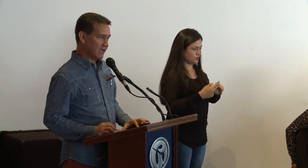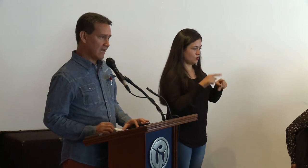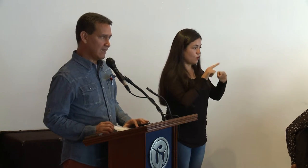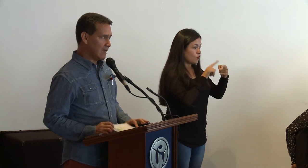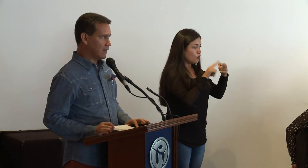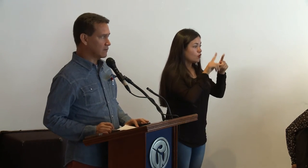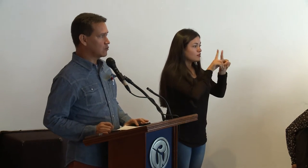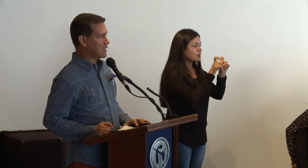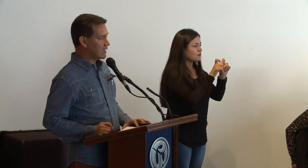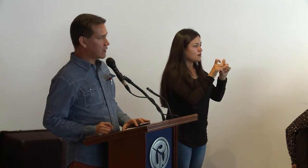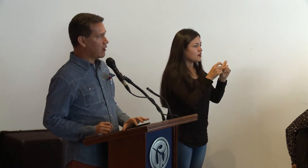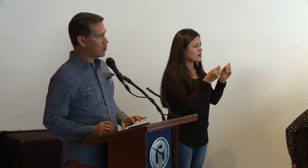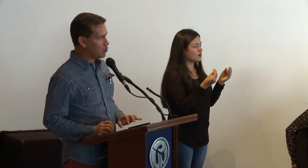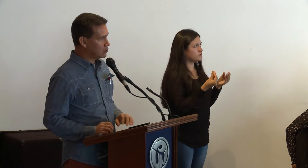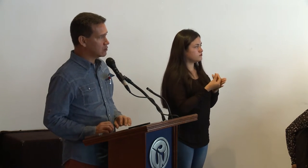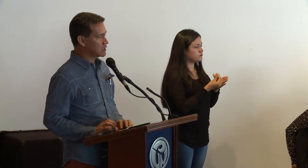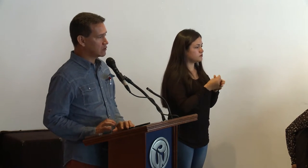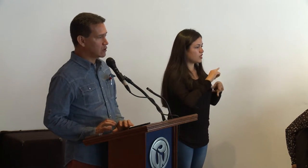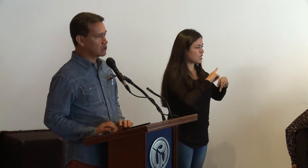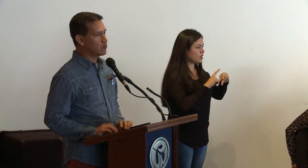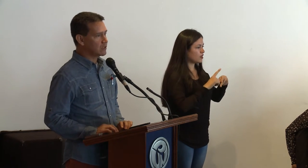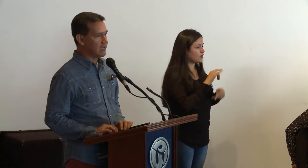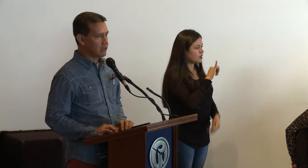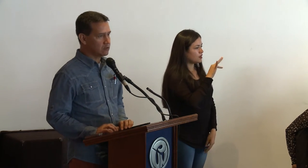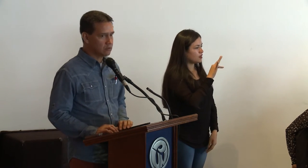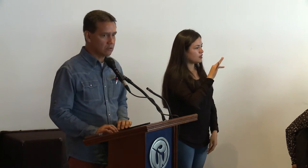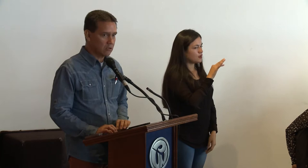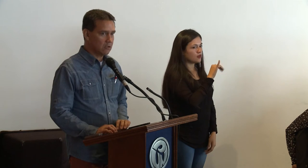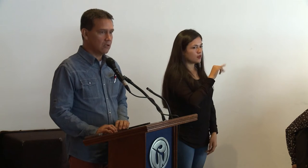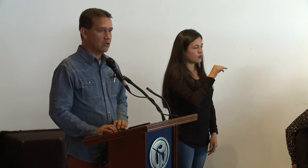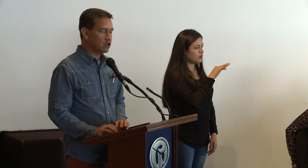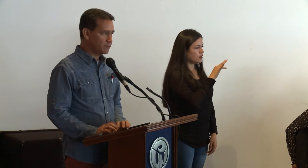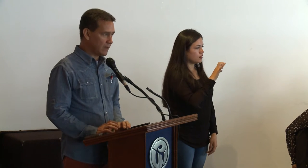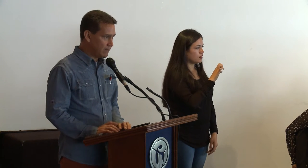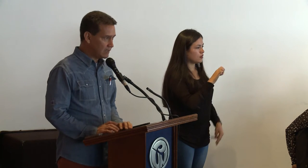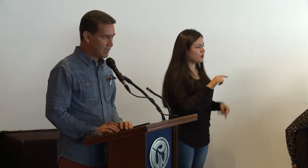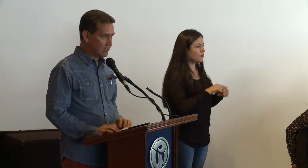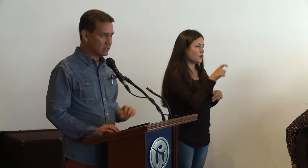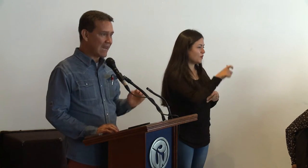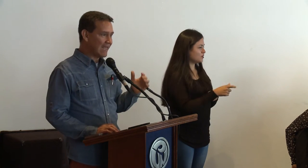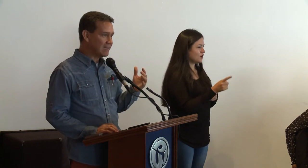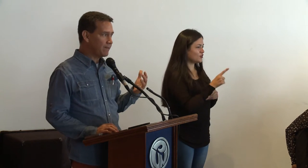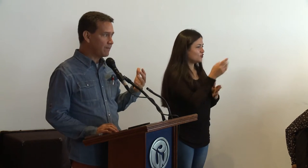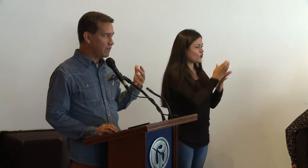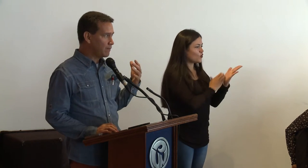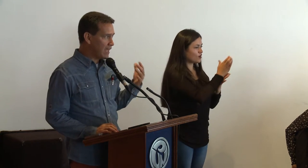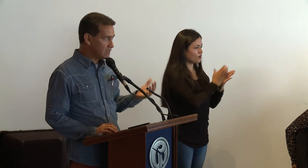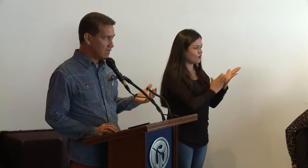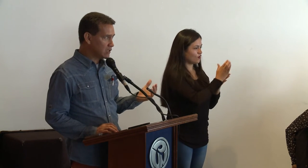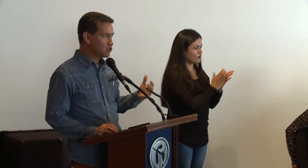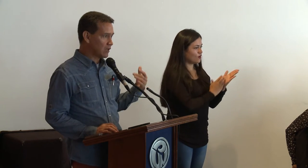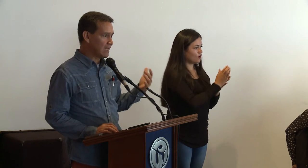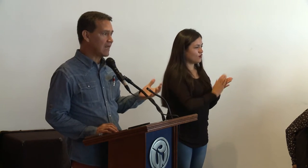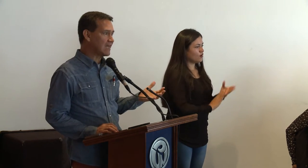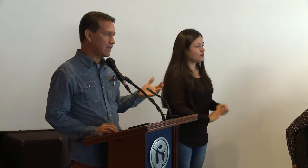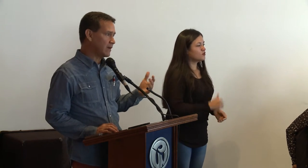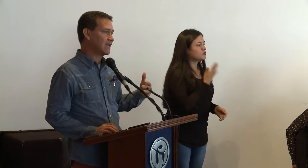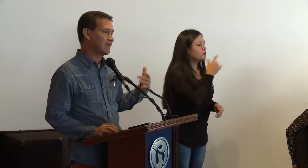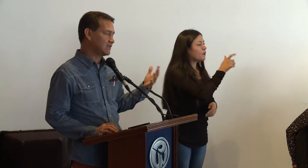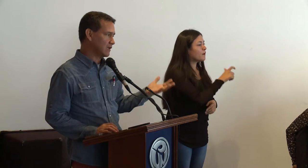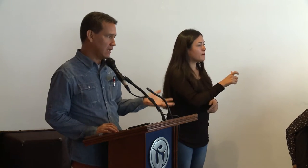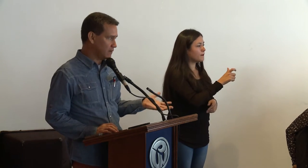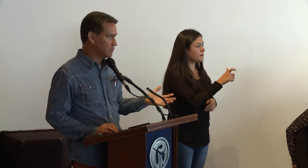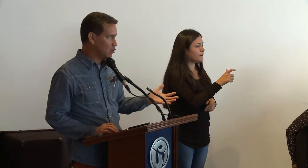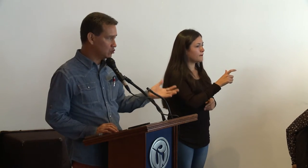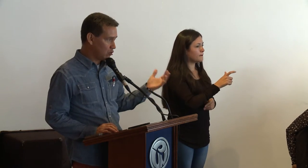de la integralidad. O sea, el trabajo con sectores comunitarios nos permite, o sea, la gente piensa sus realidades de